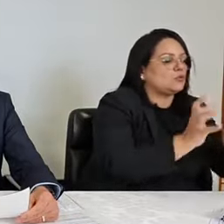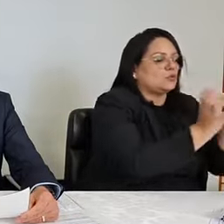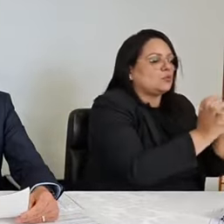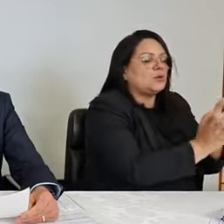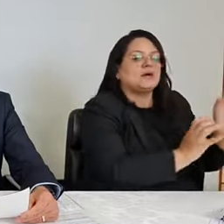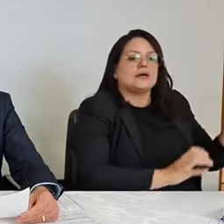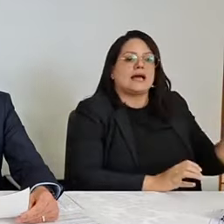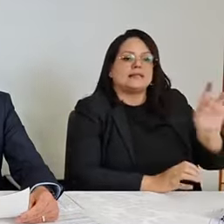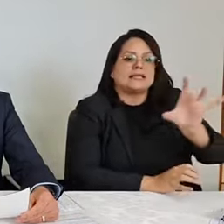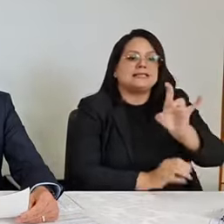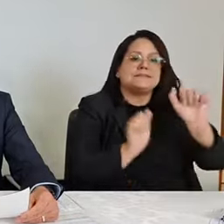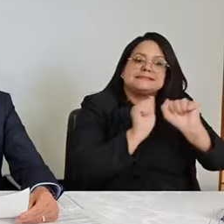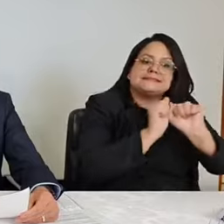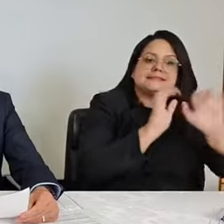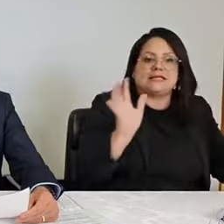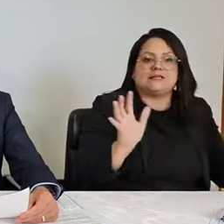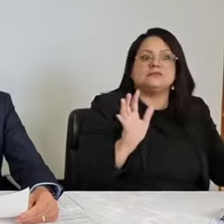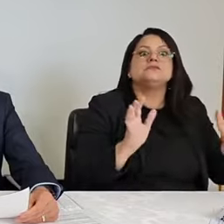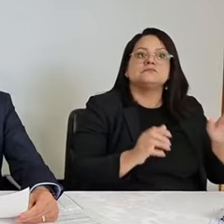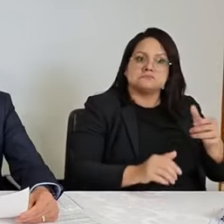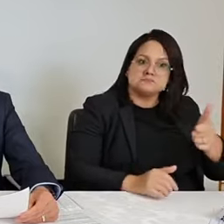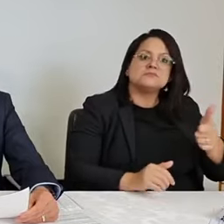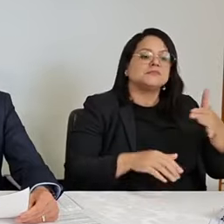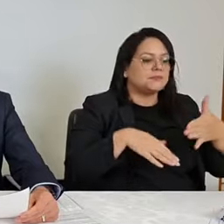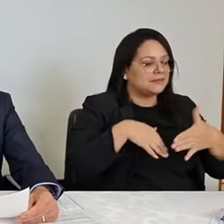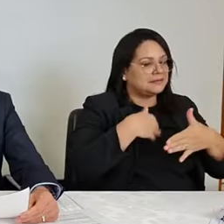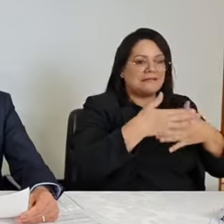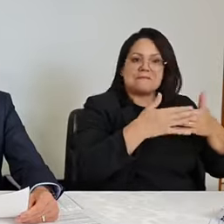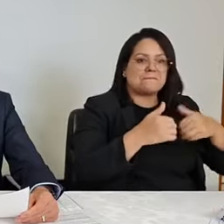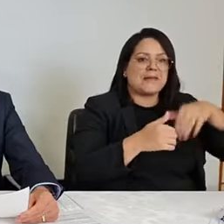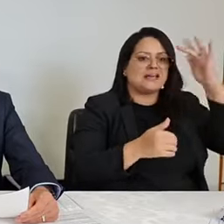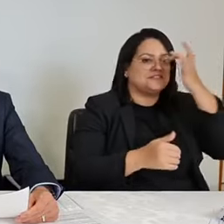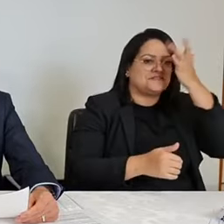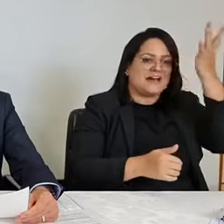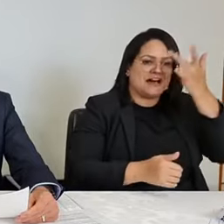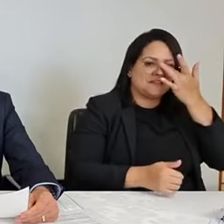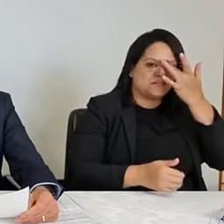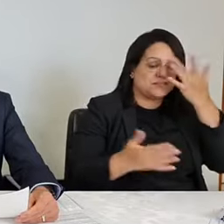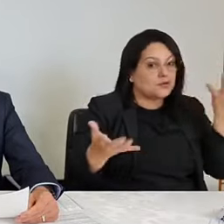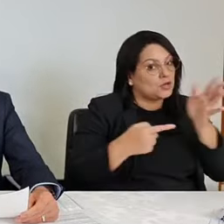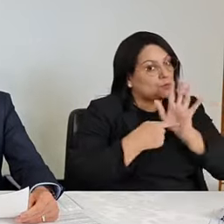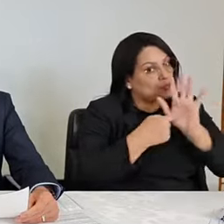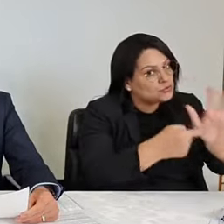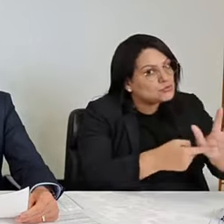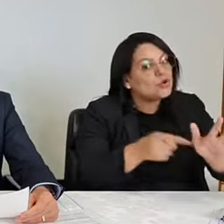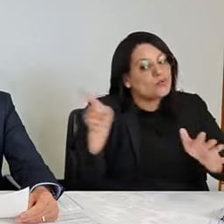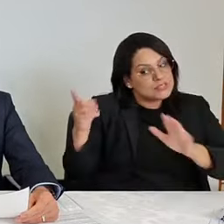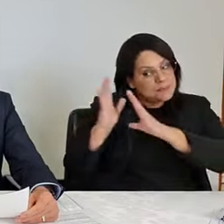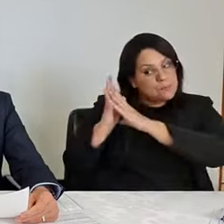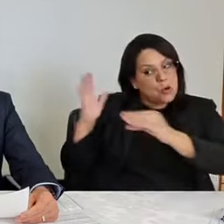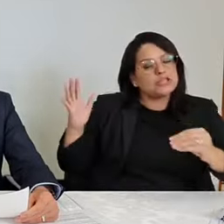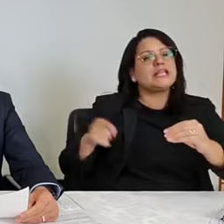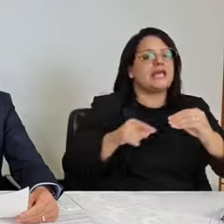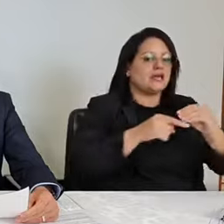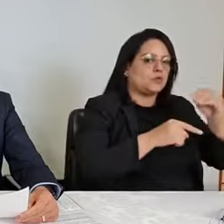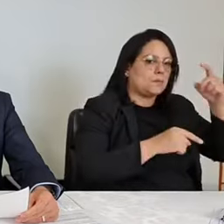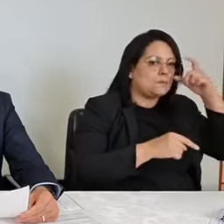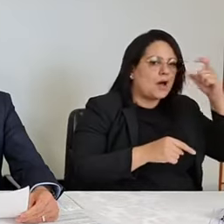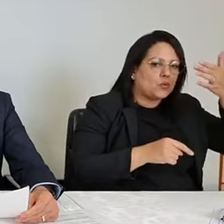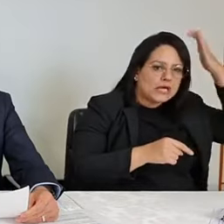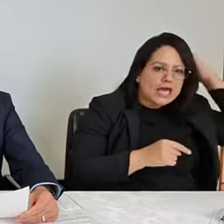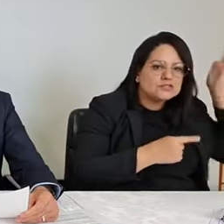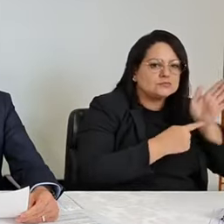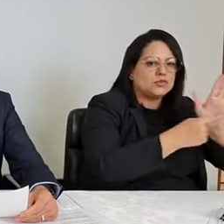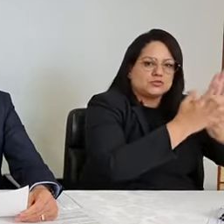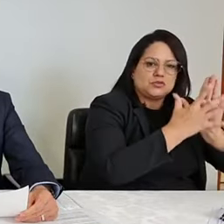transparência, atento ao cidadão brasileiro. A partir de lá, tudo fica mais fácil. Então, esse exemplo que o senhor está dando, o ministro Paulo Guedes está dando, tem que ficar para o Brasil aqui entender